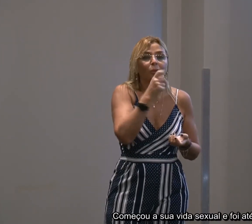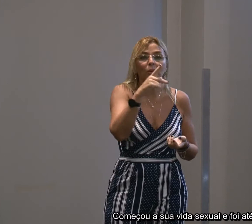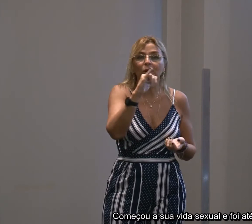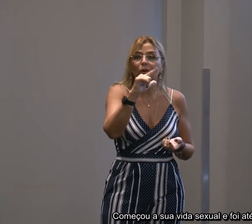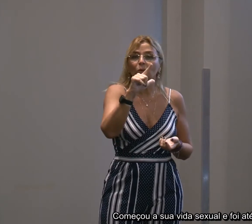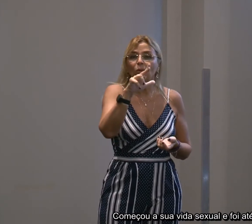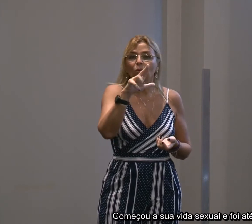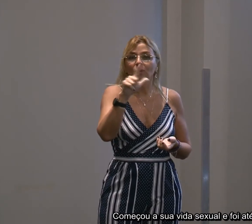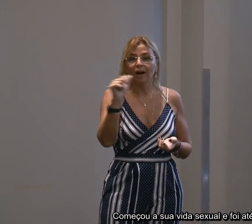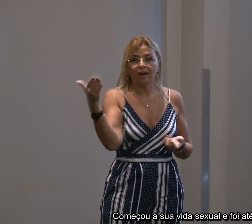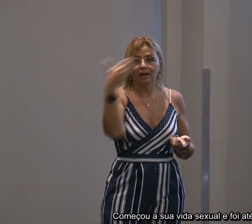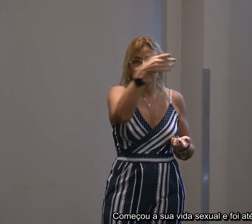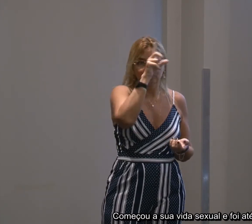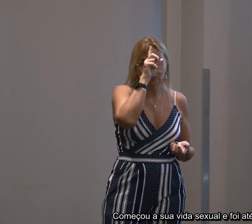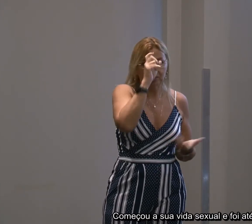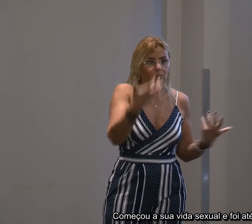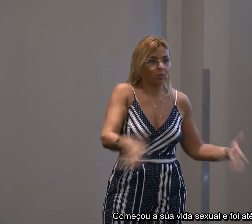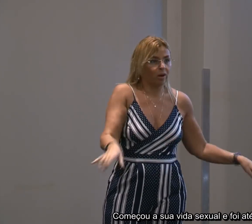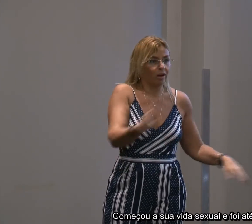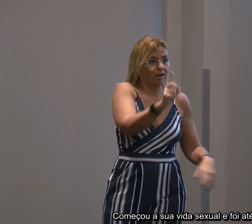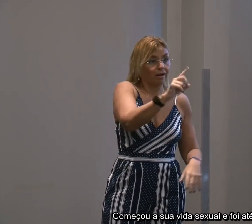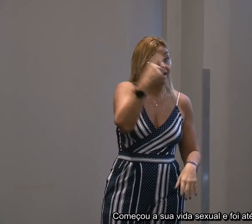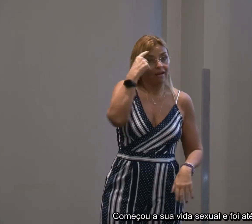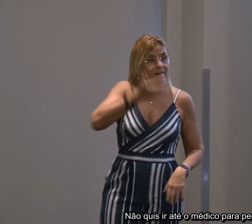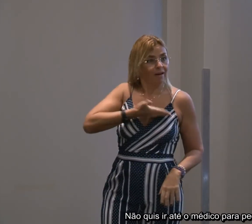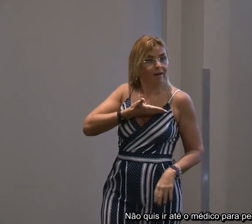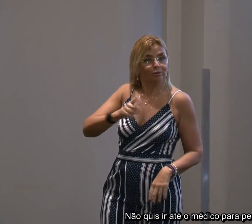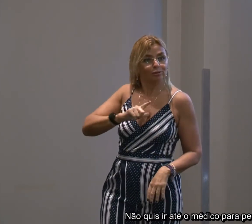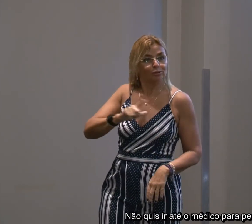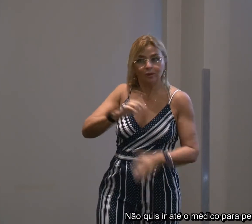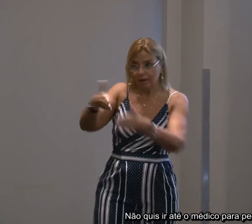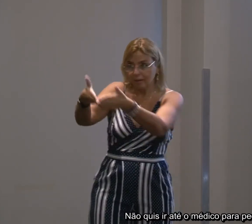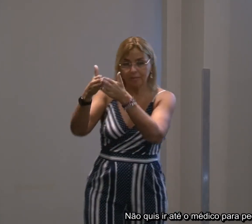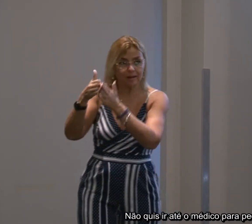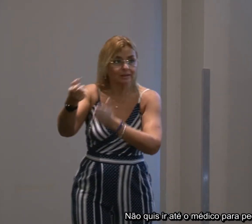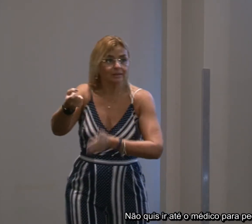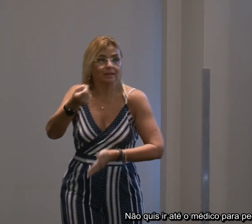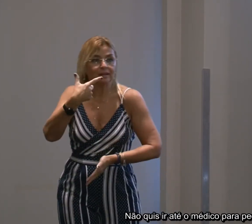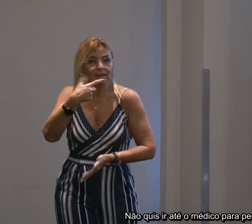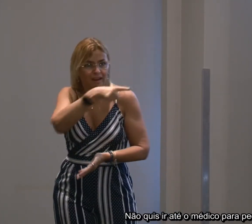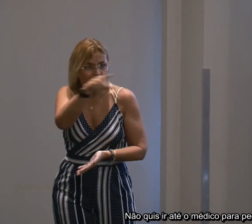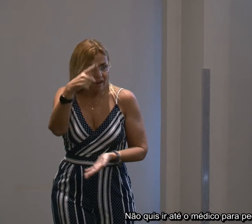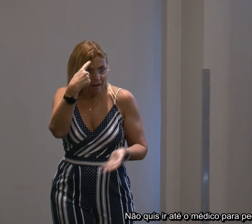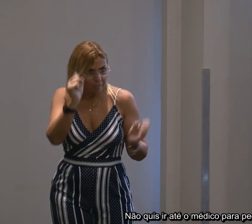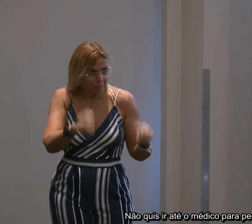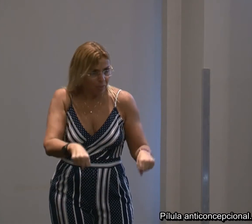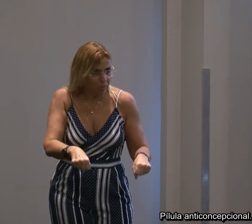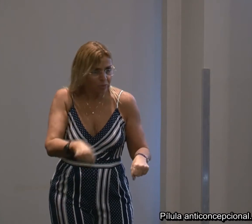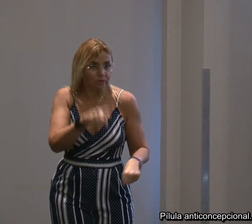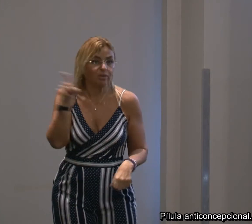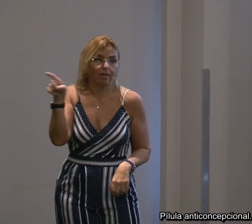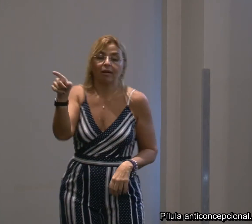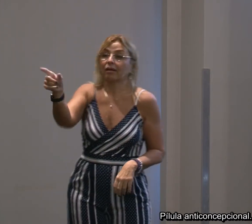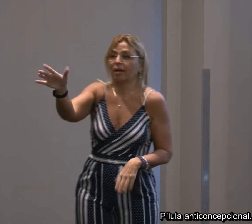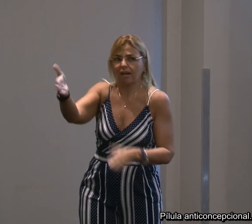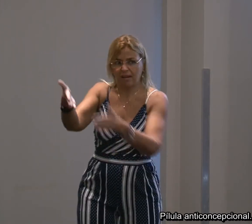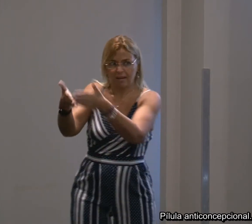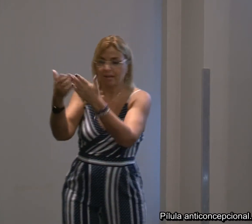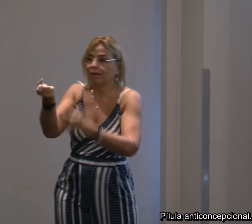vida sexual, então ela foi até o médico, não quis ir até o médico para pedir pílula de anticoncepcional. E